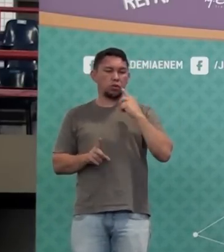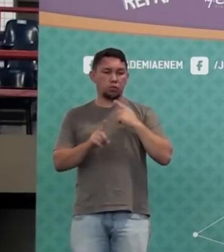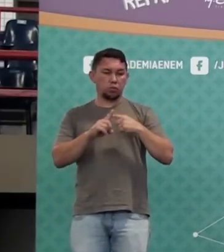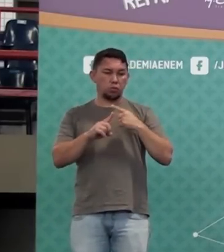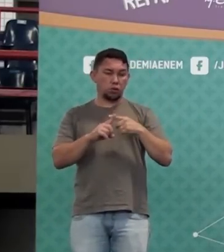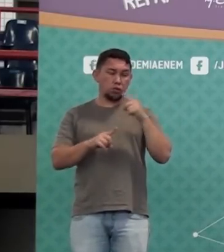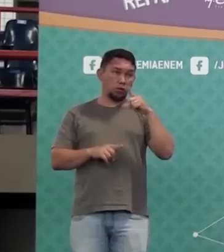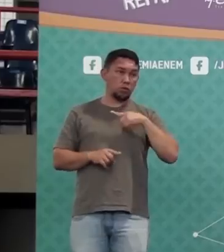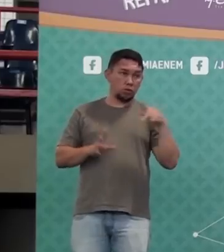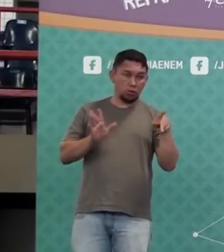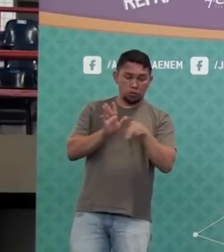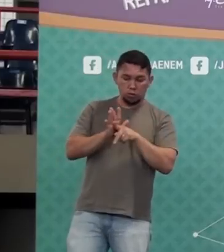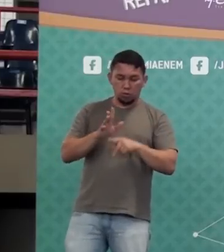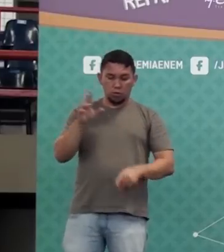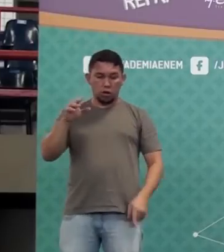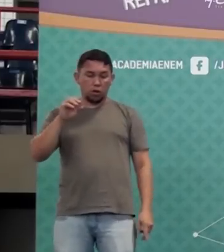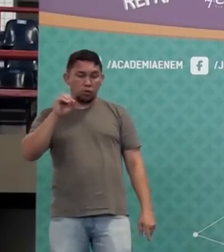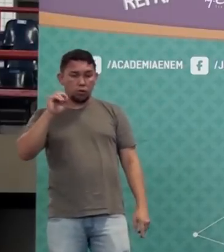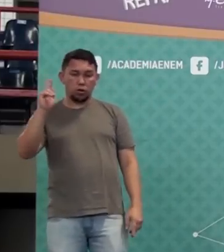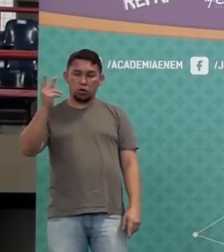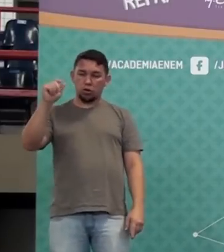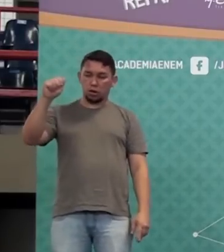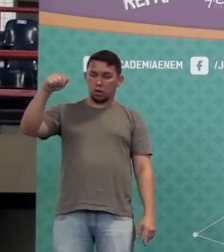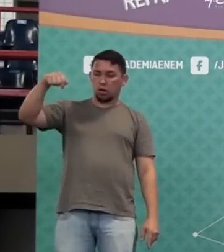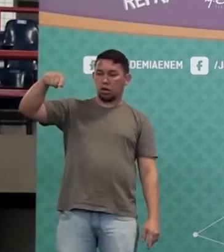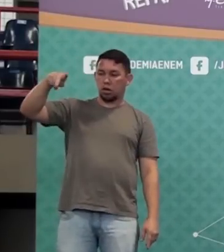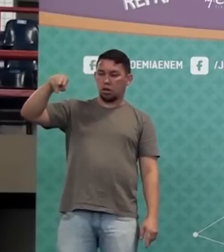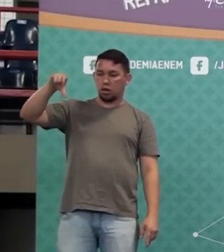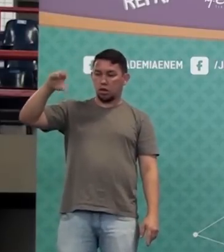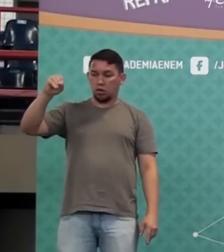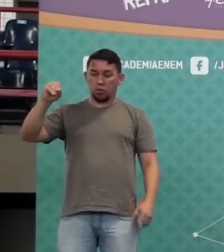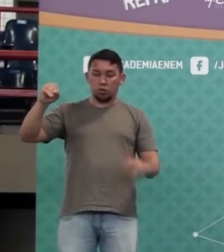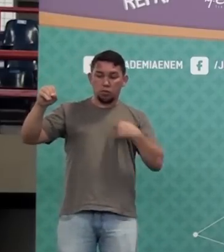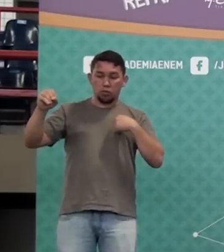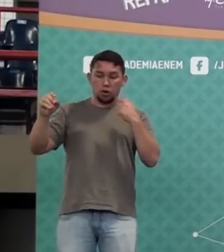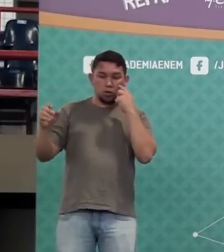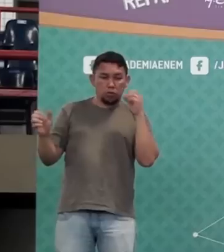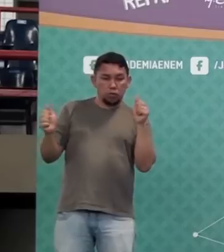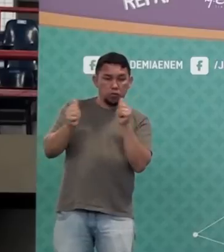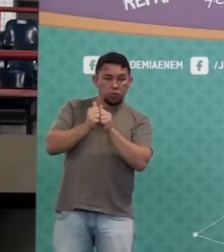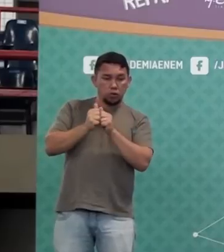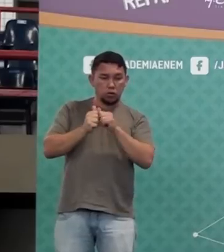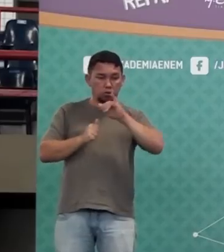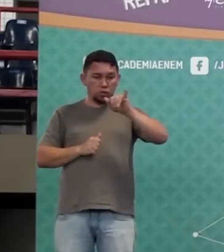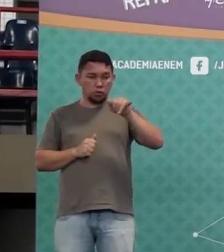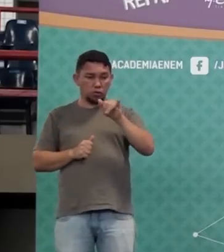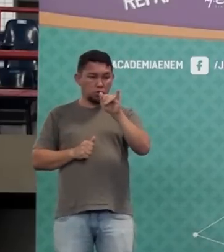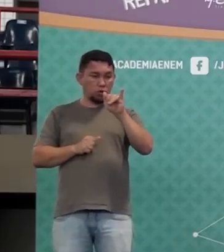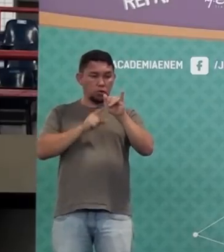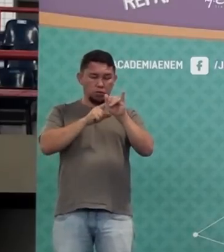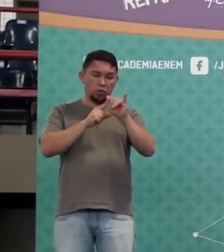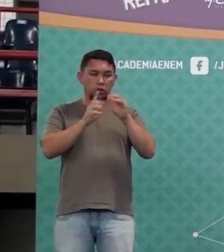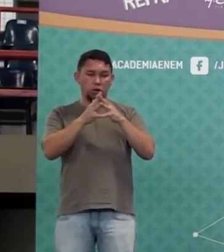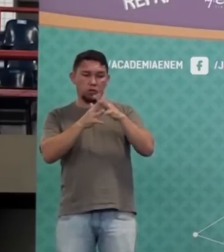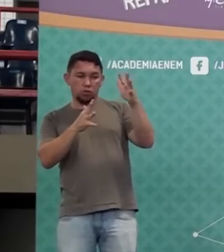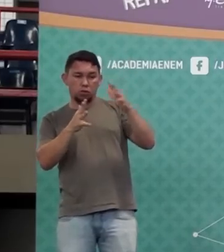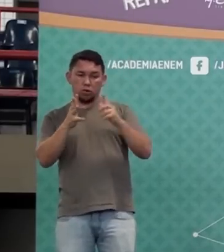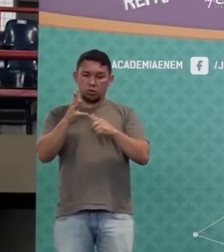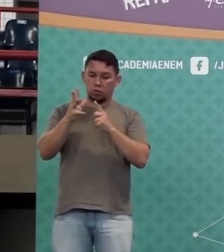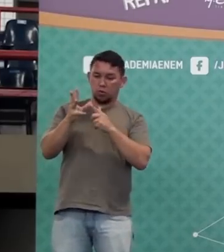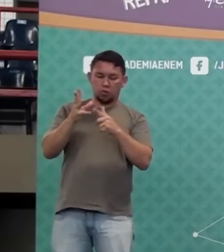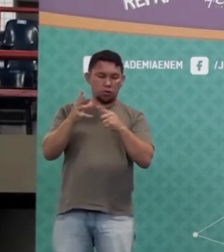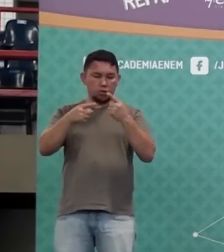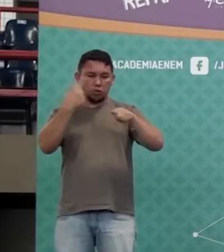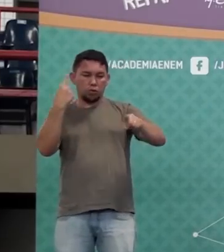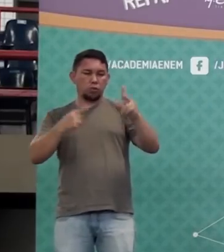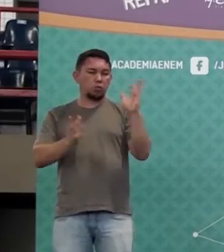é um oxítono terminado em U, mas vizinho a ele tem uma consoante, que é o J. Ele não forma hiato.